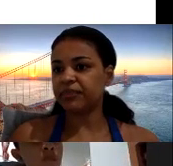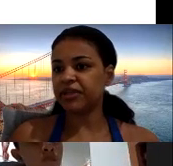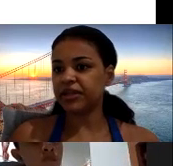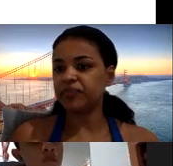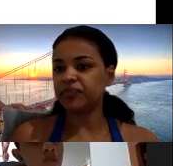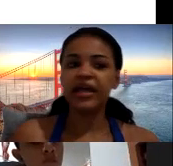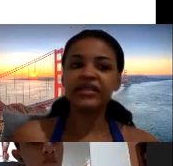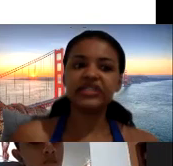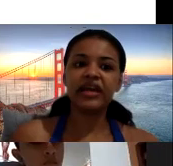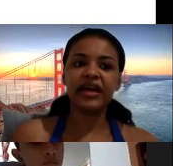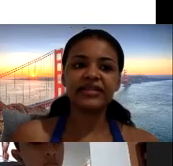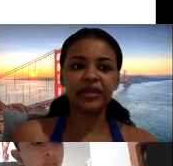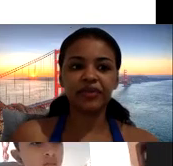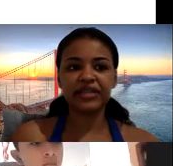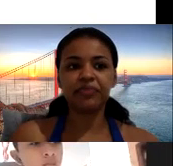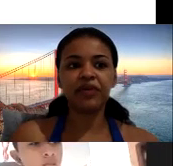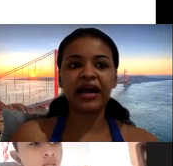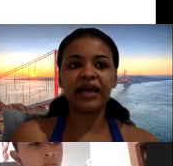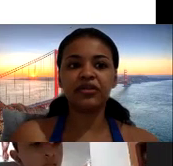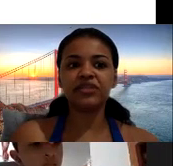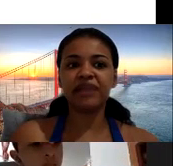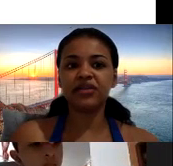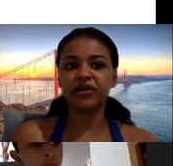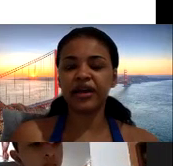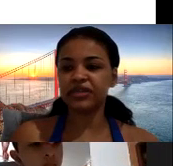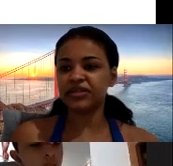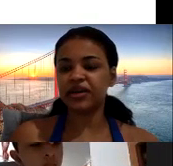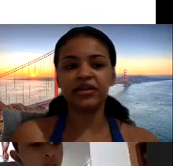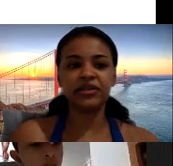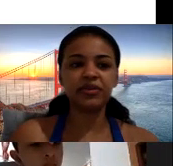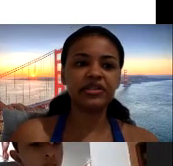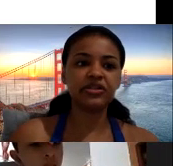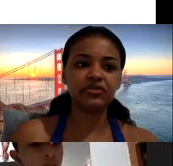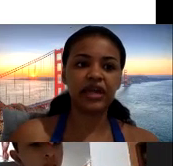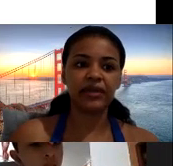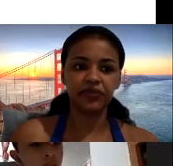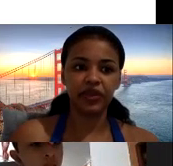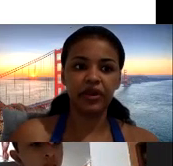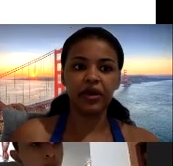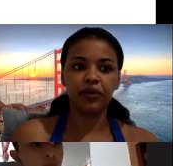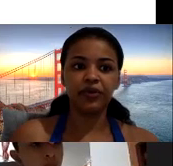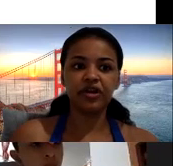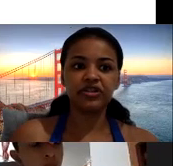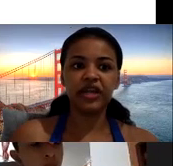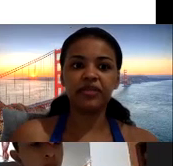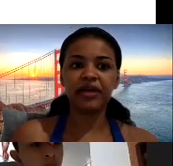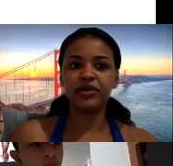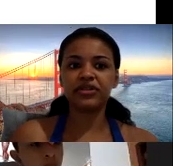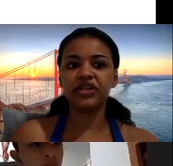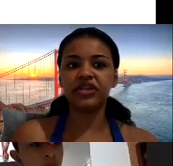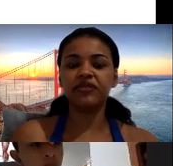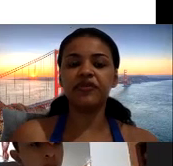né a depender existem essa aqui por exemplo a dois mais o que aconteceu aqui ou simplesmente juntei o